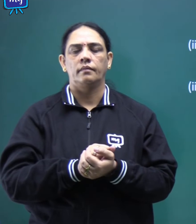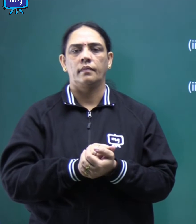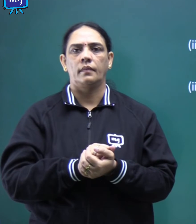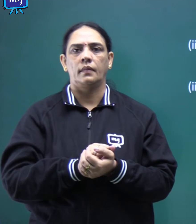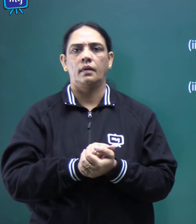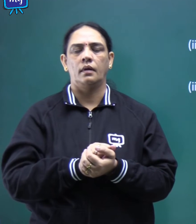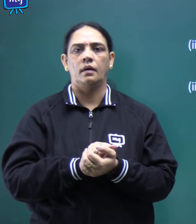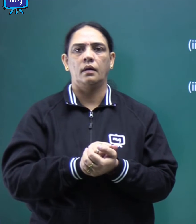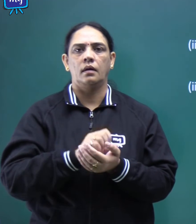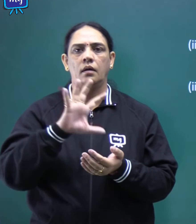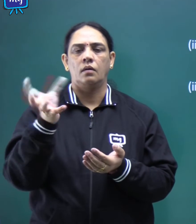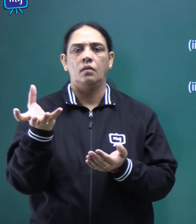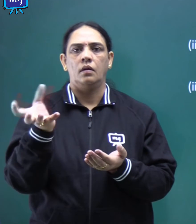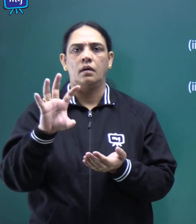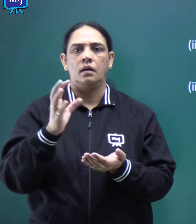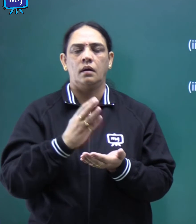अर्धगोले का